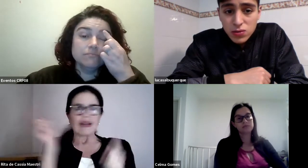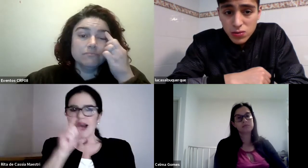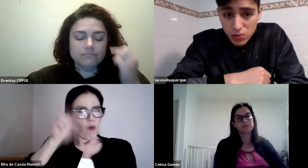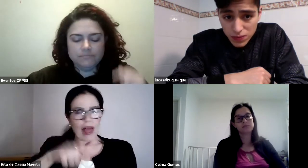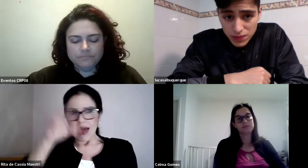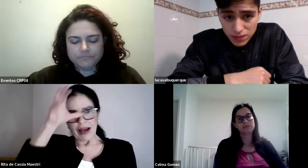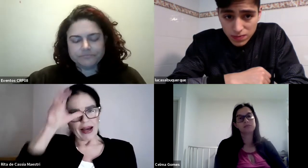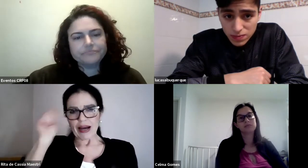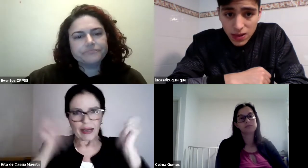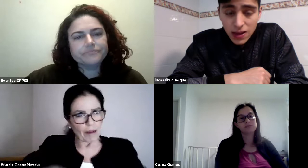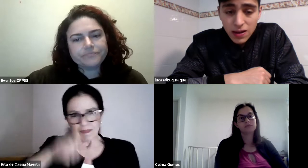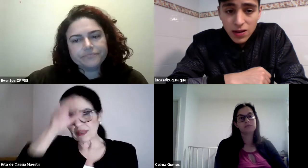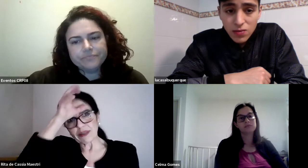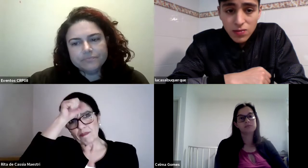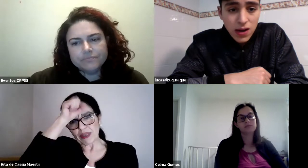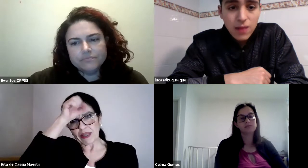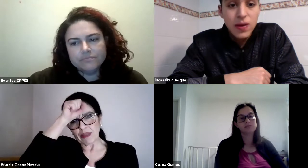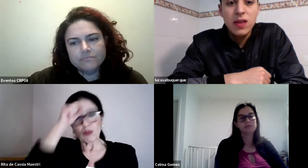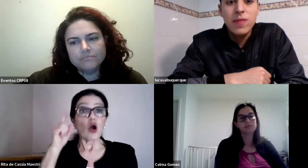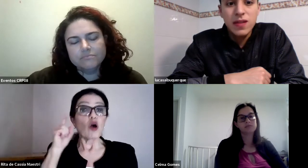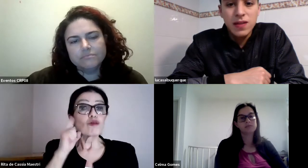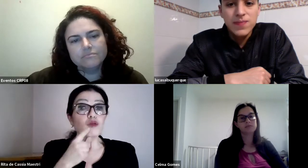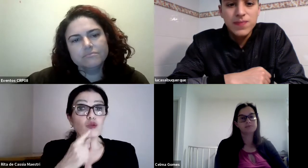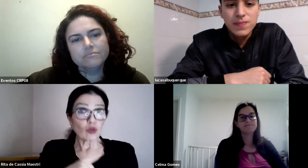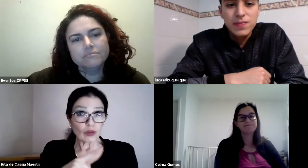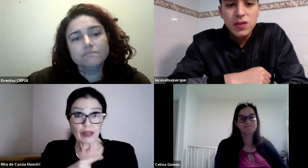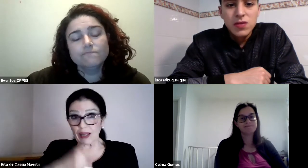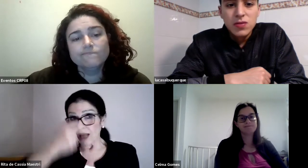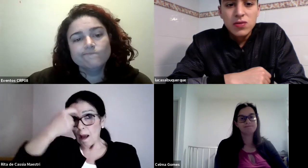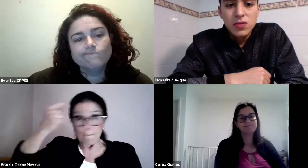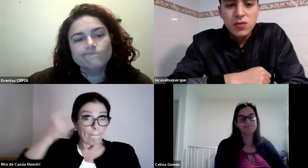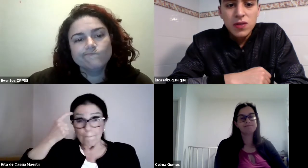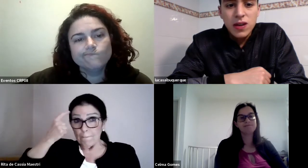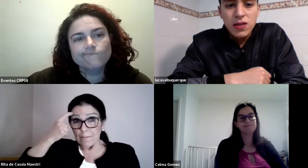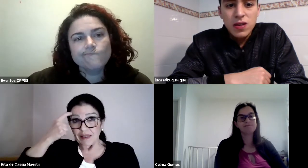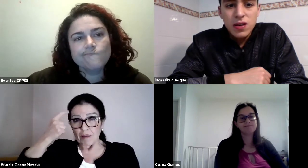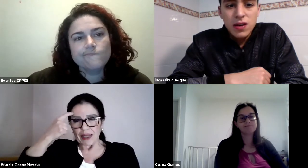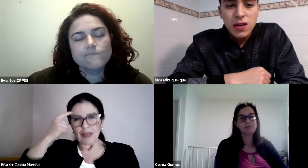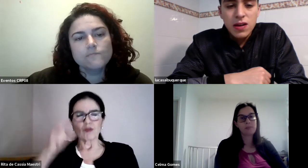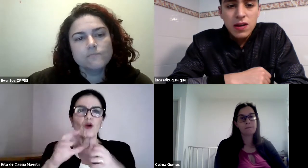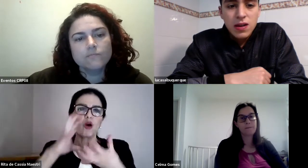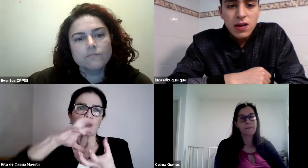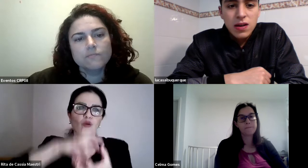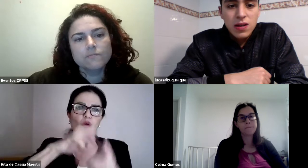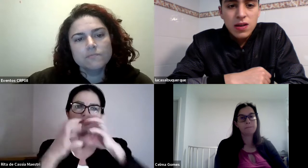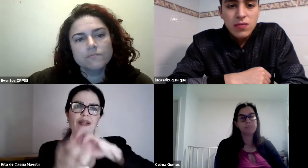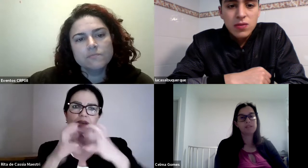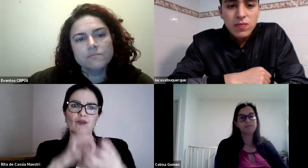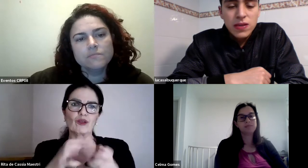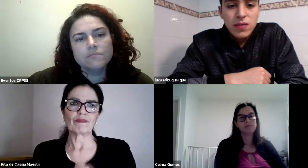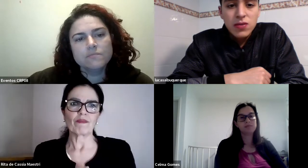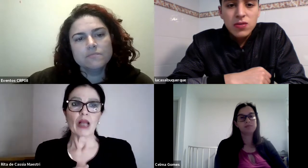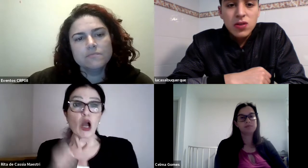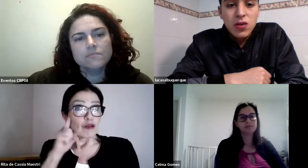que o surdo, ele não era capaz de aprender. O surdo, ele tinha, digamos,